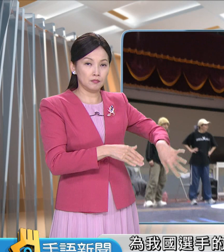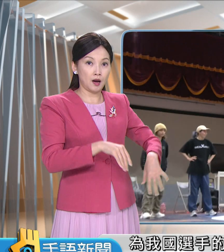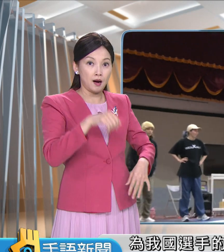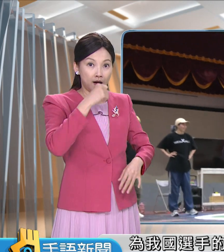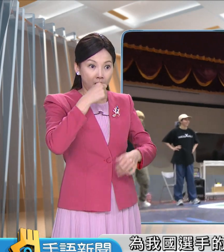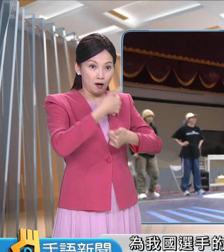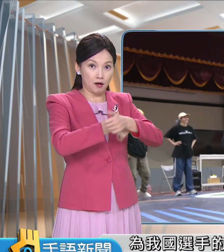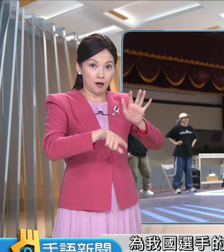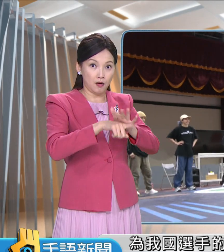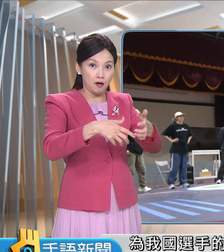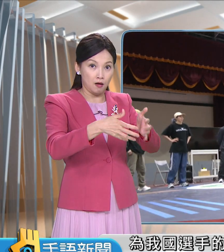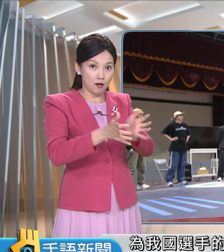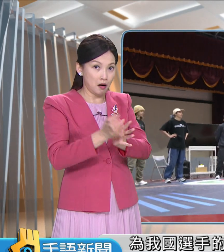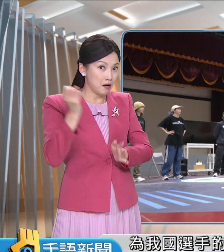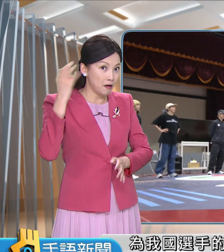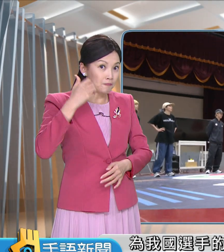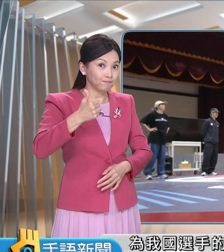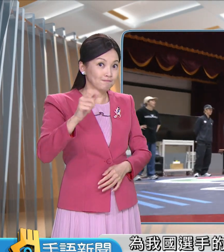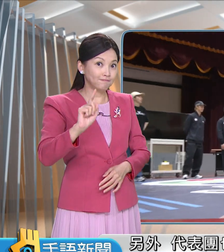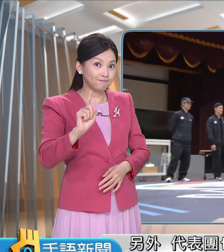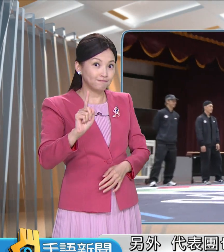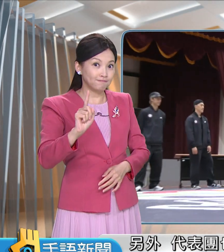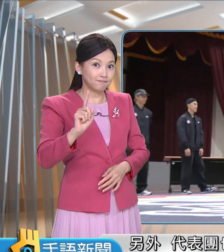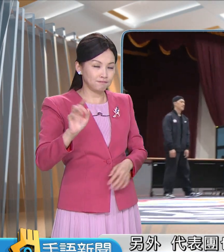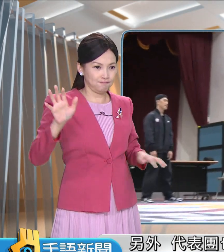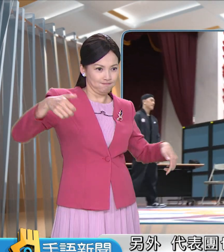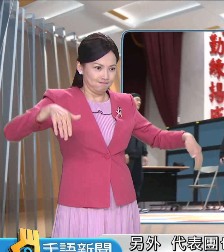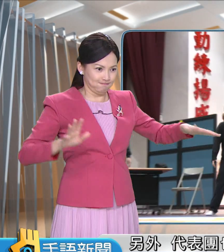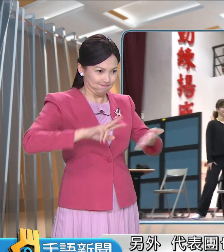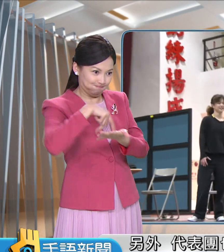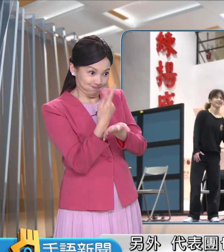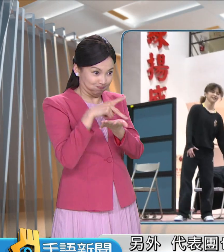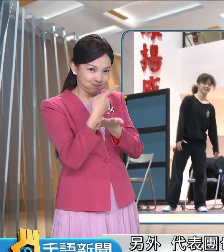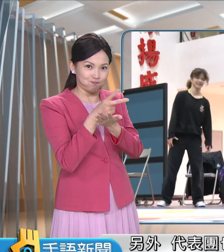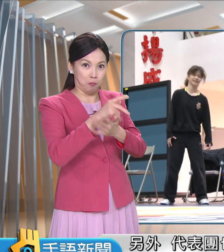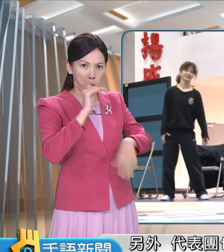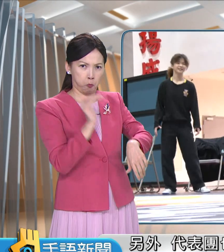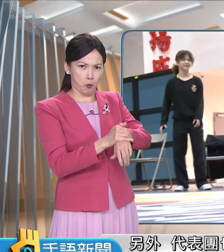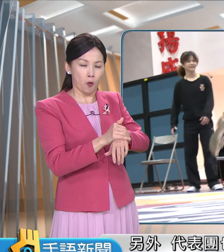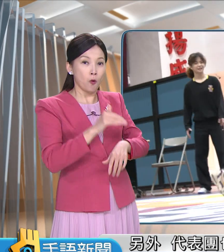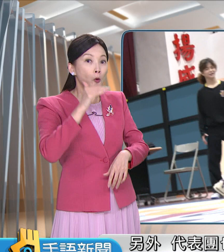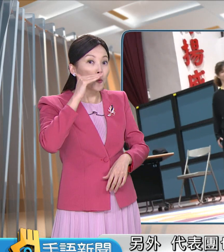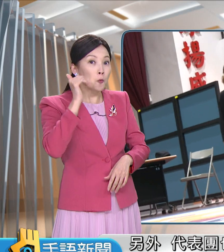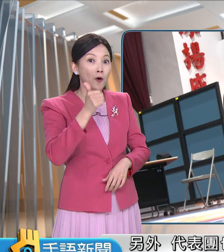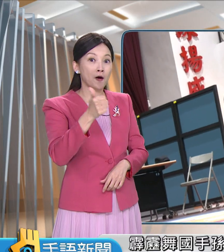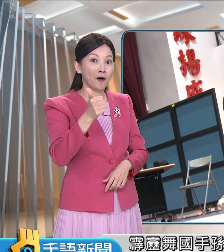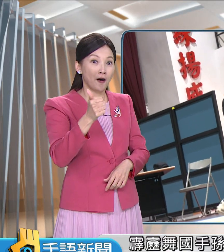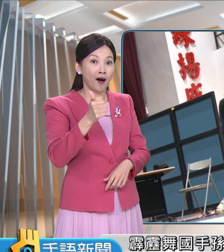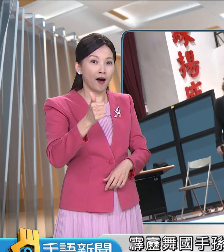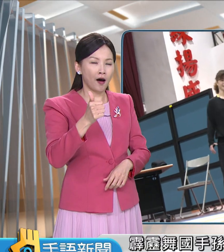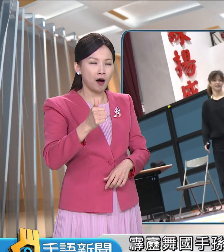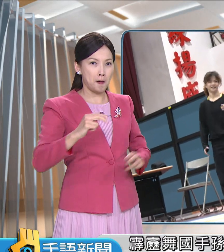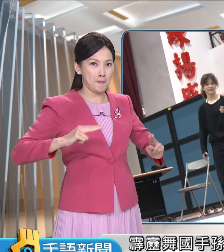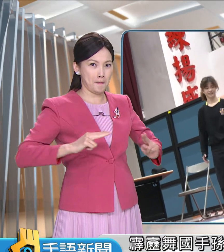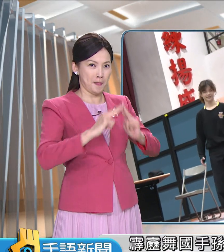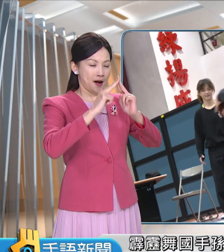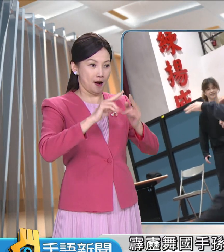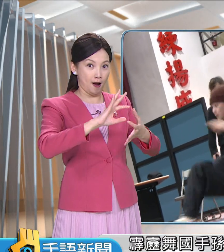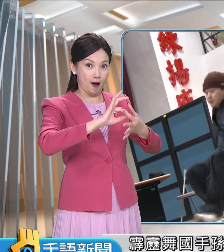安全建立通报机制。另外，代表团也传出好消息，霹雳舞国手孙正拿下了